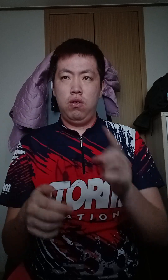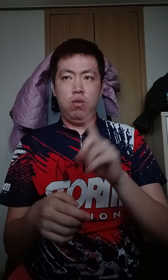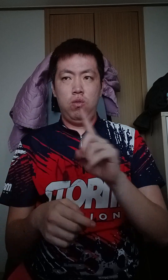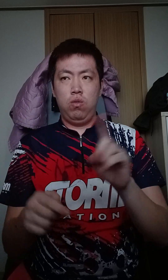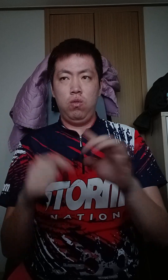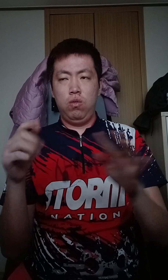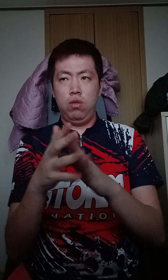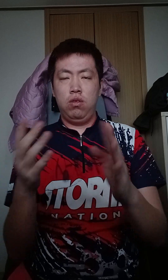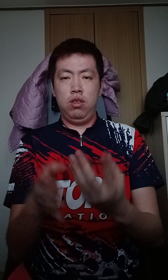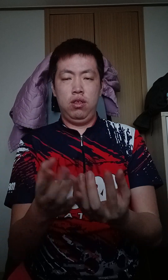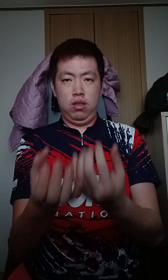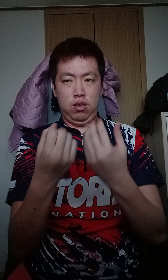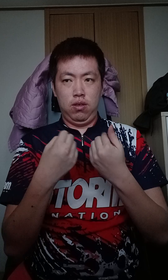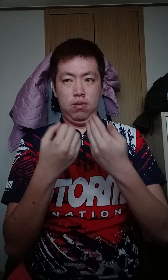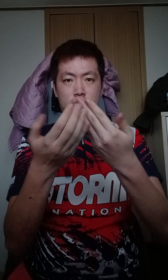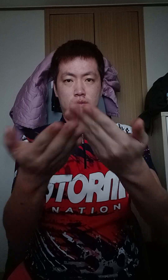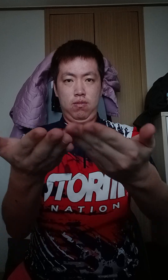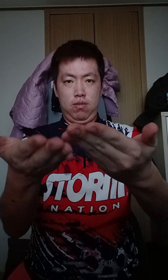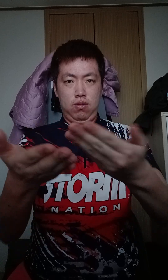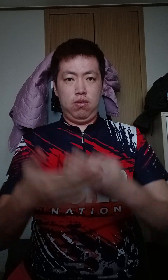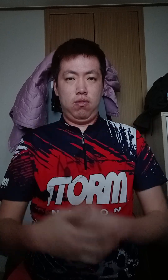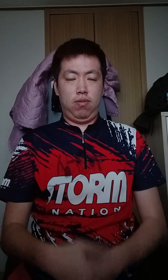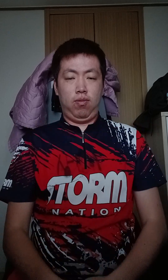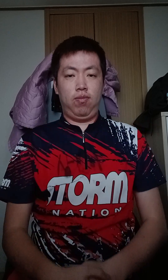일인지 백상현 기자가 취재했습니다.